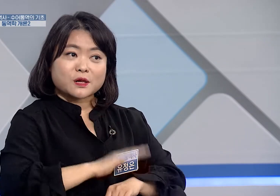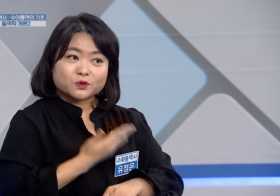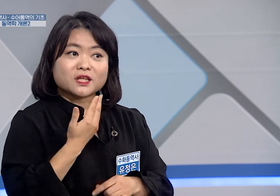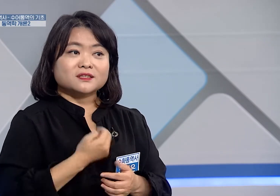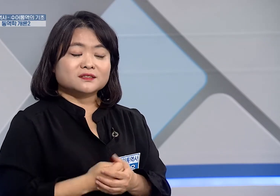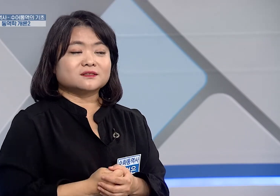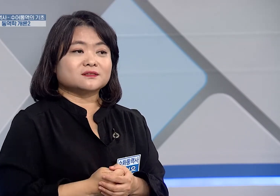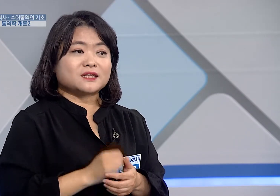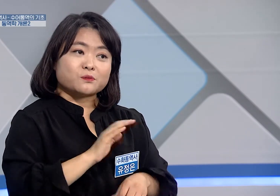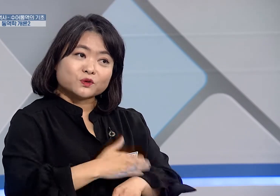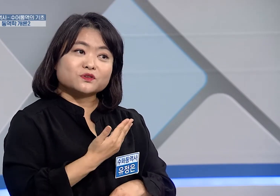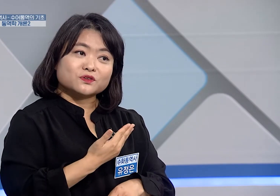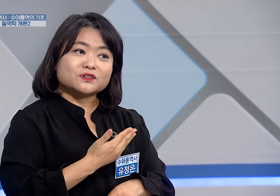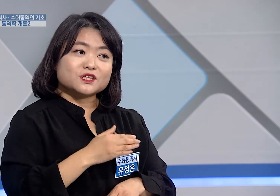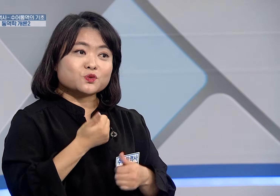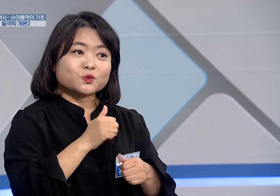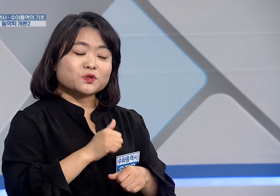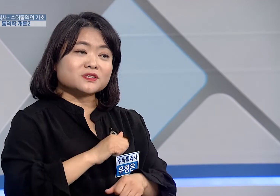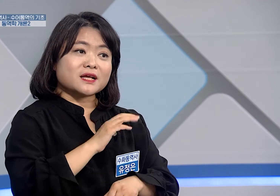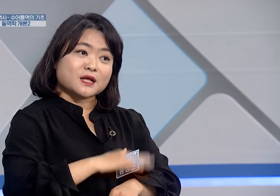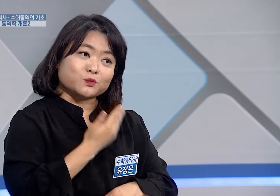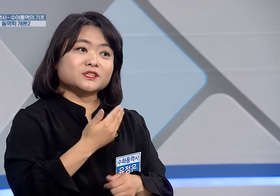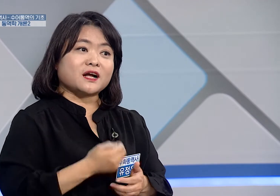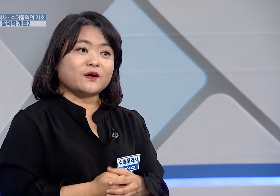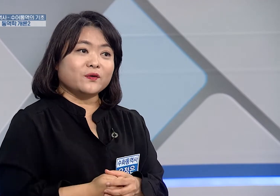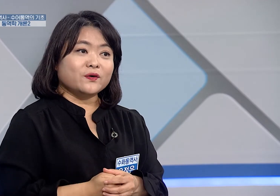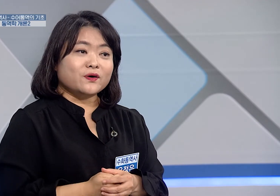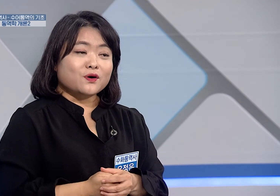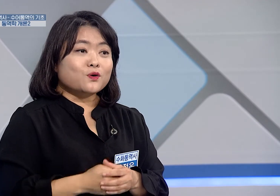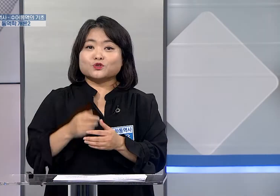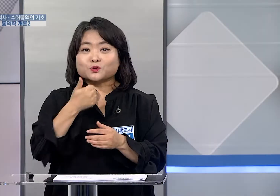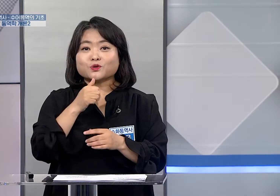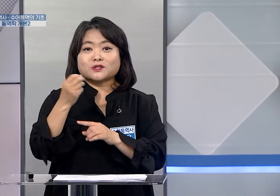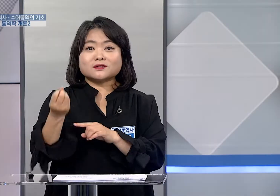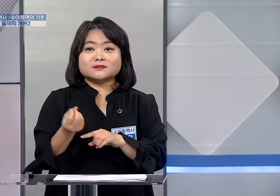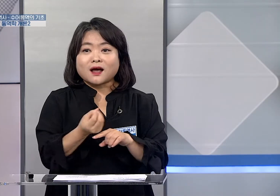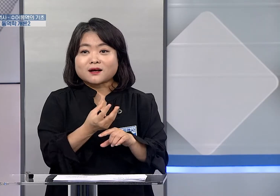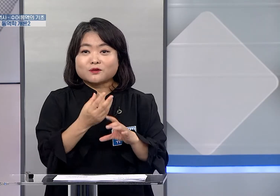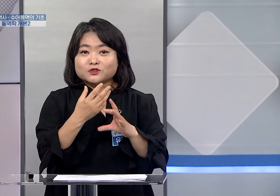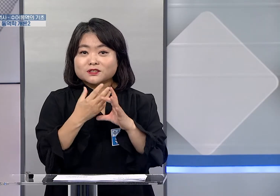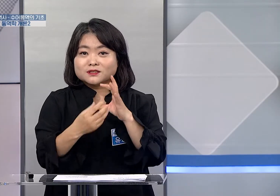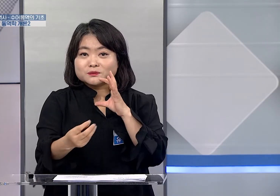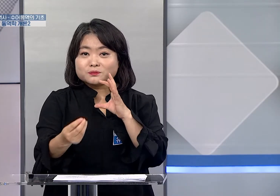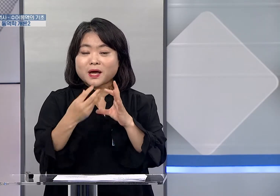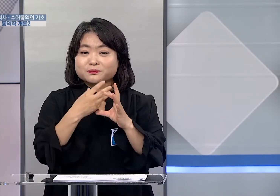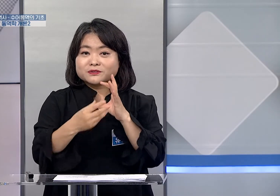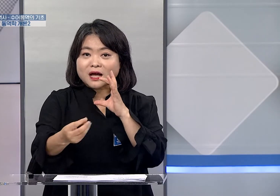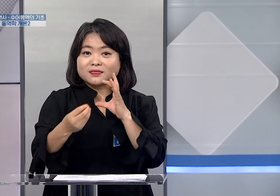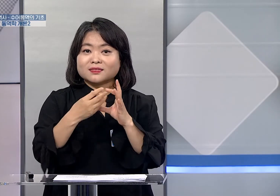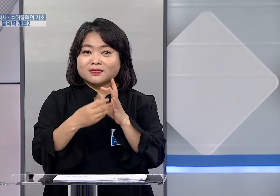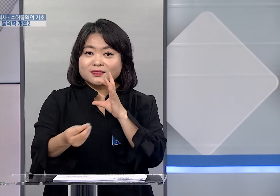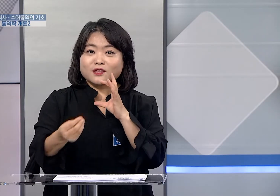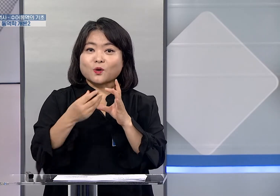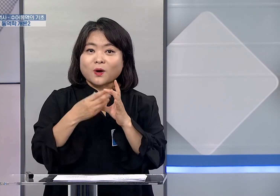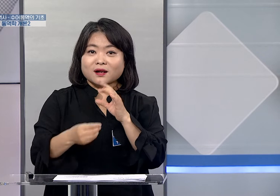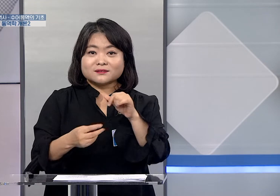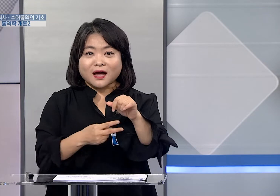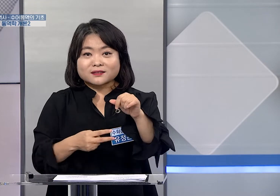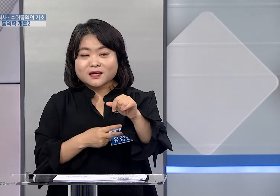잘못했는, 잘못? 이 수학통역사의 잘못일까요? 우리 통역사는 아까 우리 파이프간의 역할, 다리의